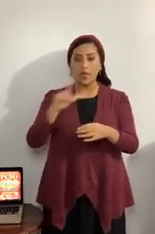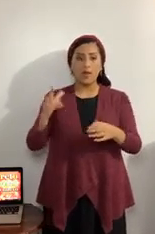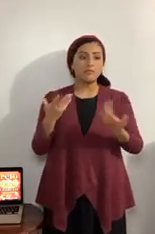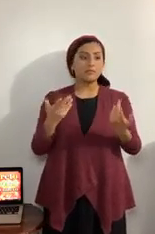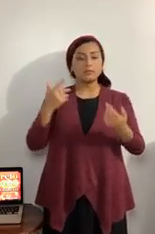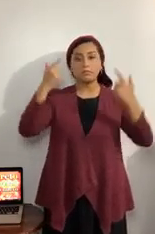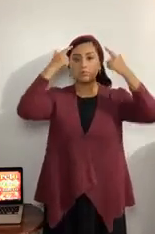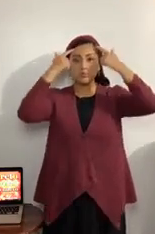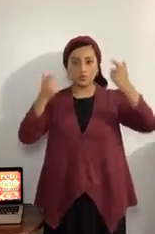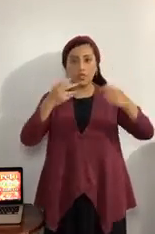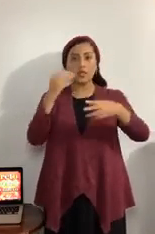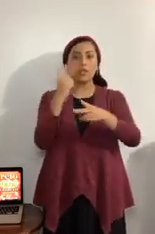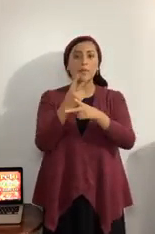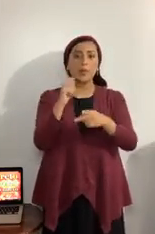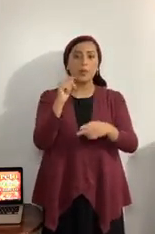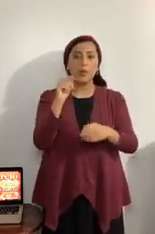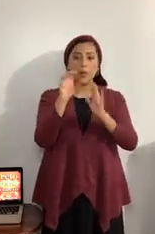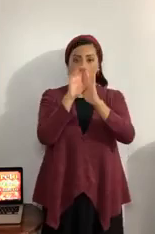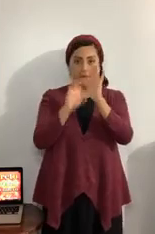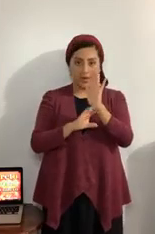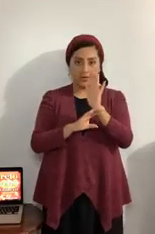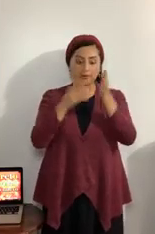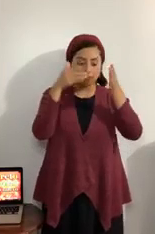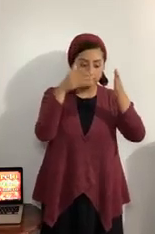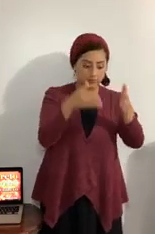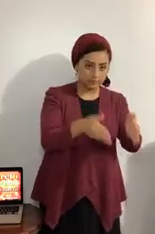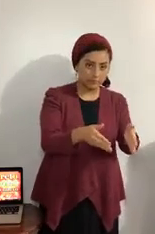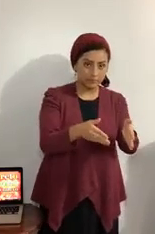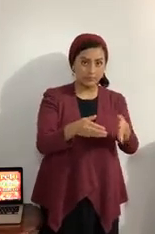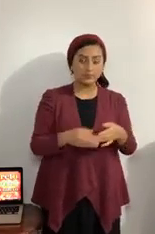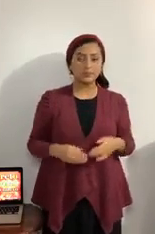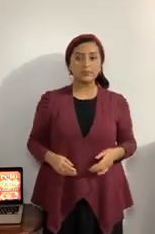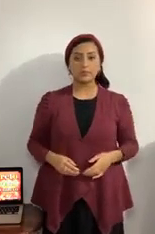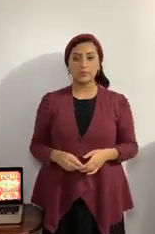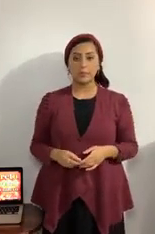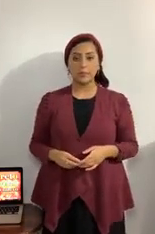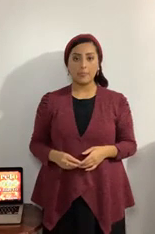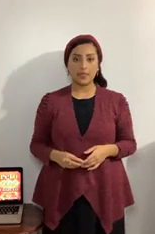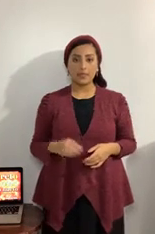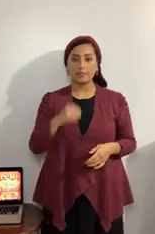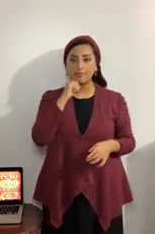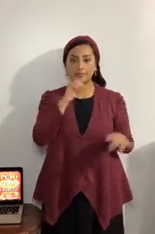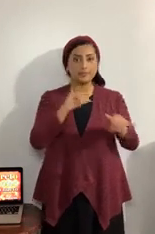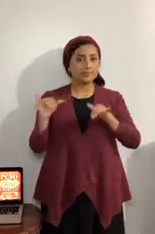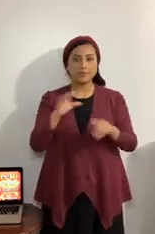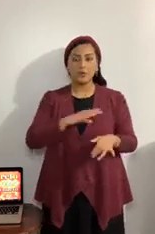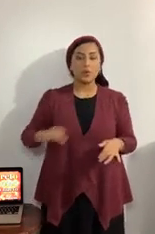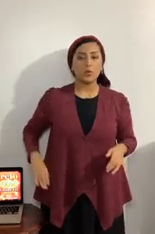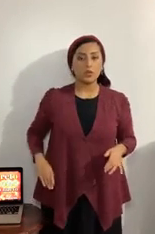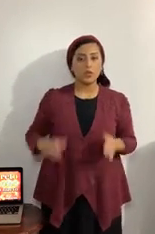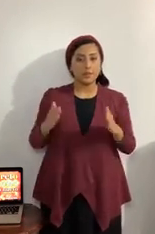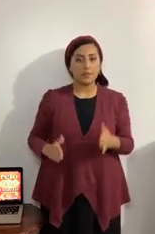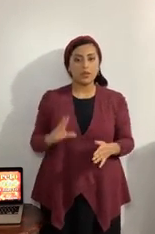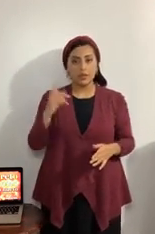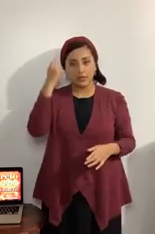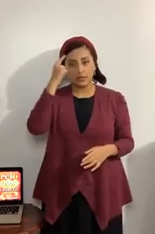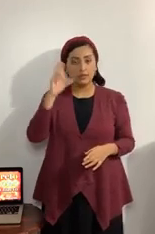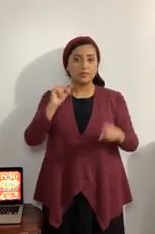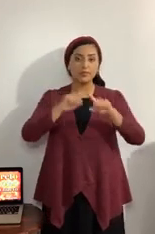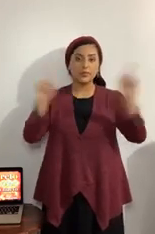y guardar los mitzvot. Eso es gracia. No es una gracia barata como la pinta el cristianismo. Entonces Yahweh responde